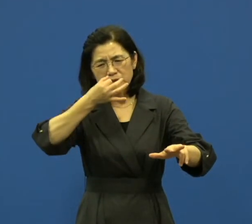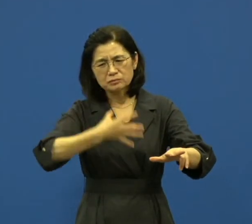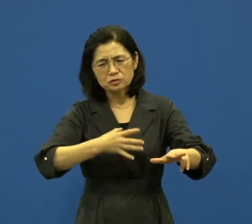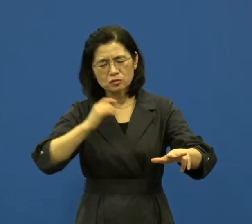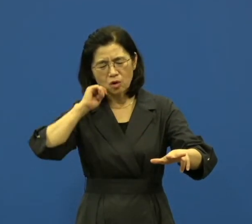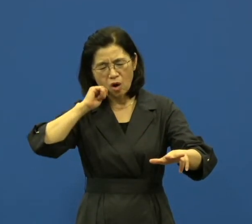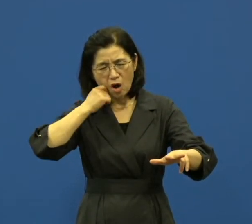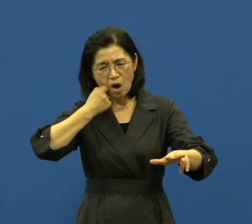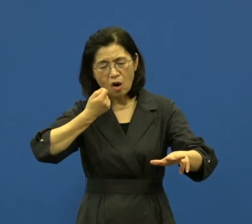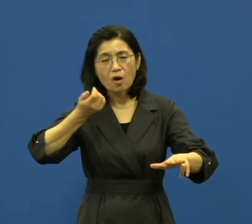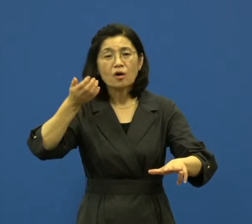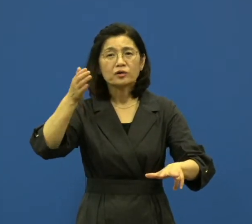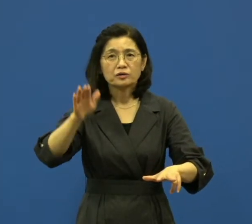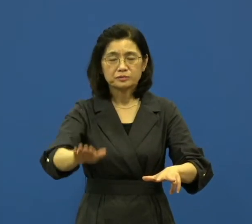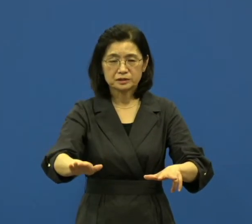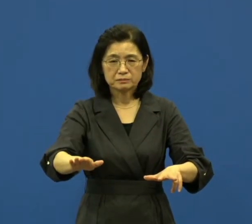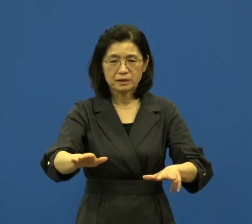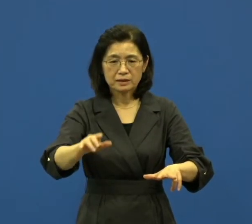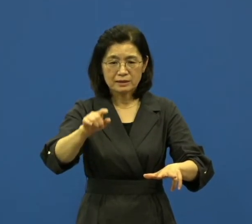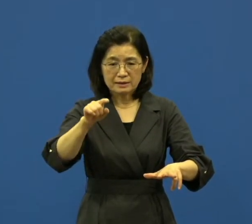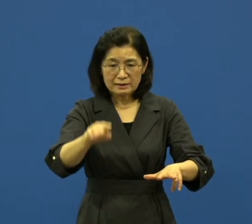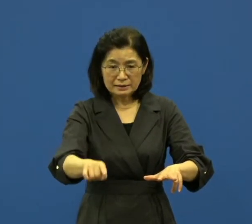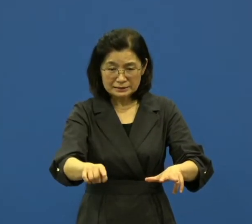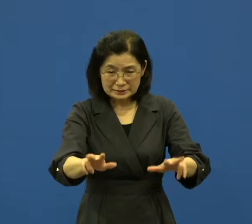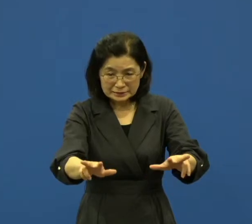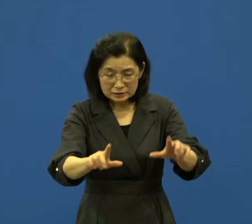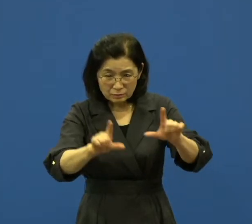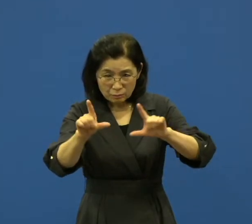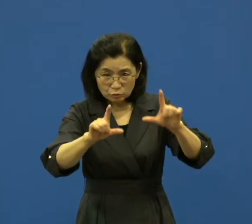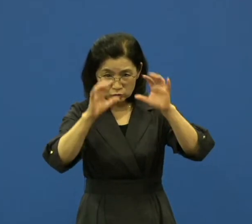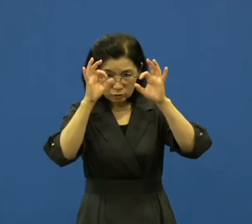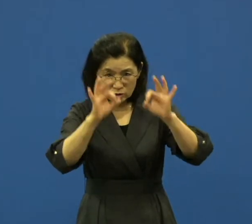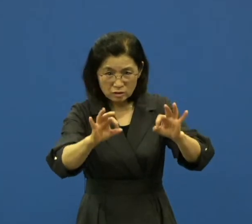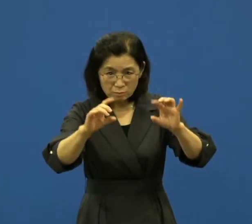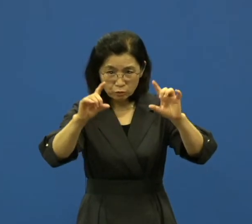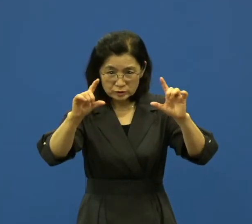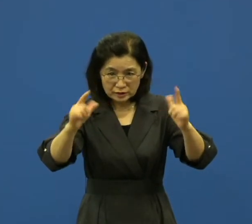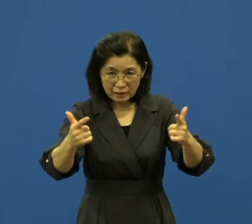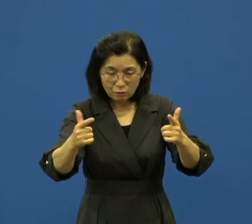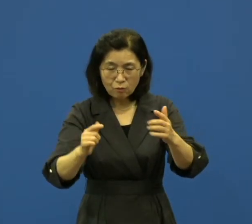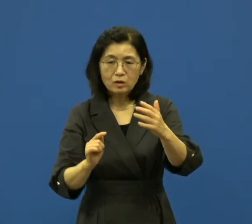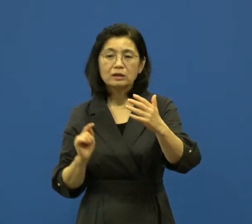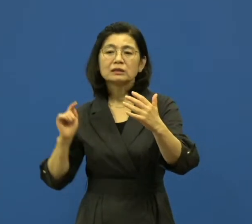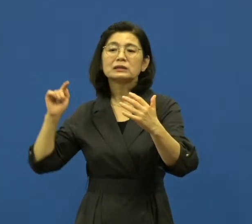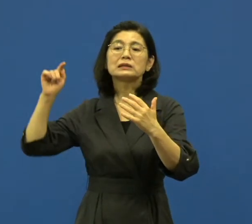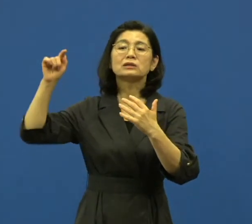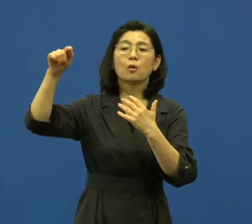할지라도 그 사건 넘어 역사하시는 하나님의 손길을 보게 되는 것입니다.